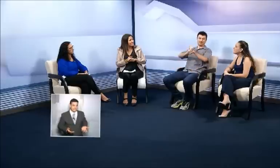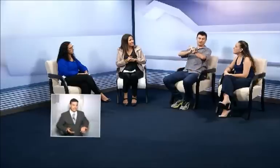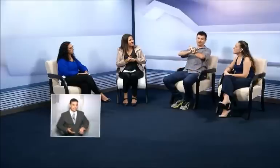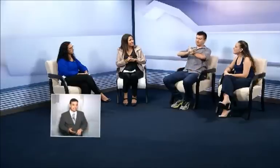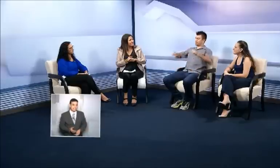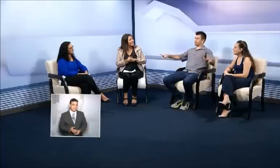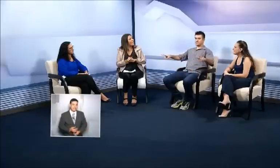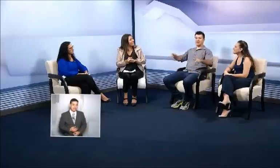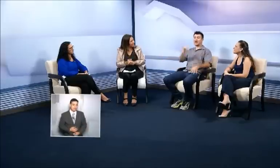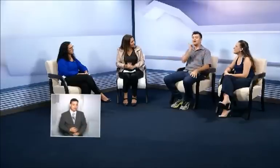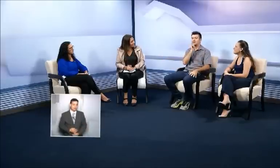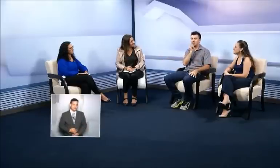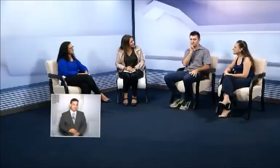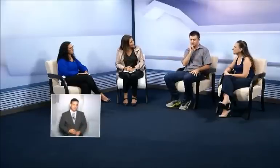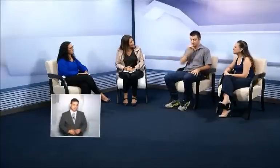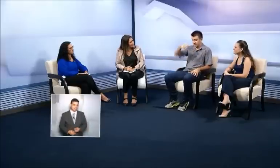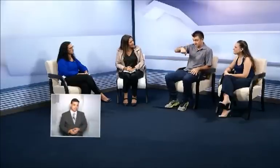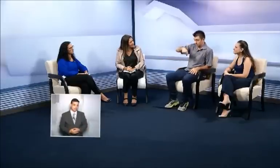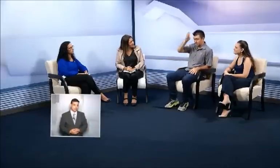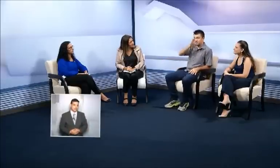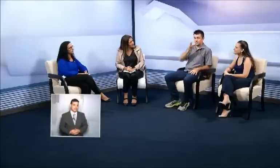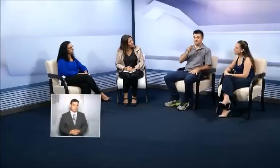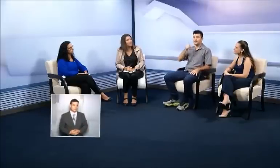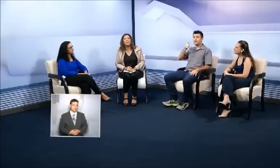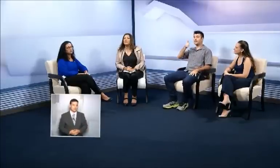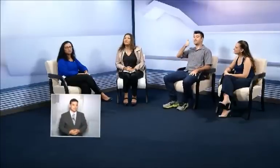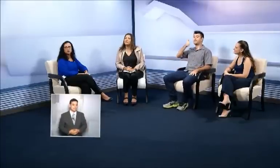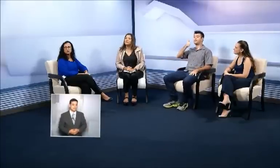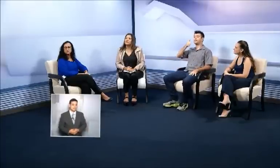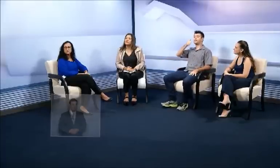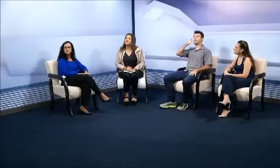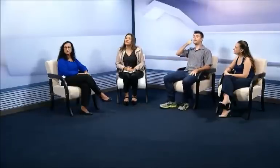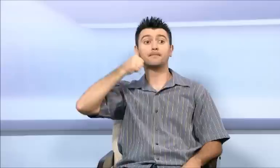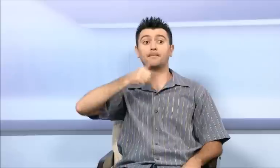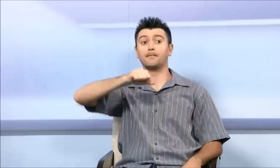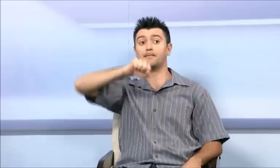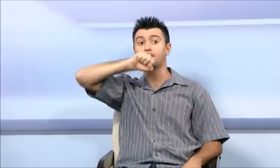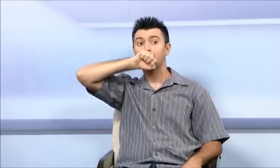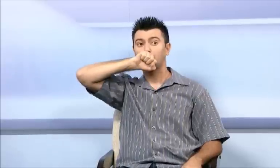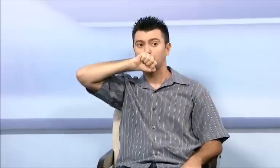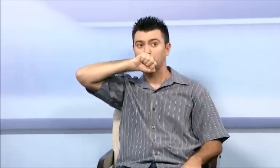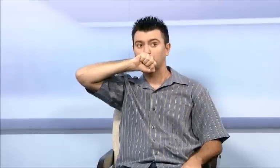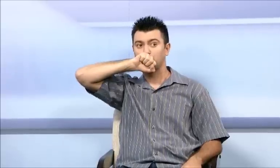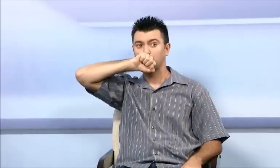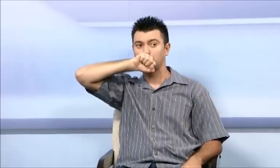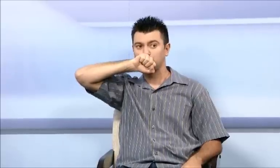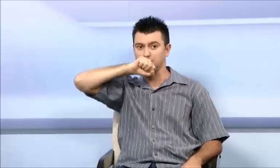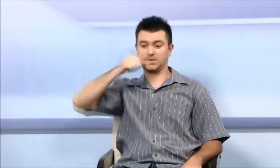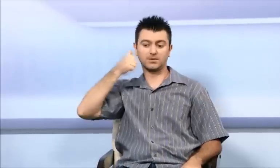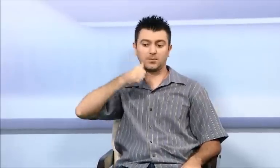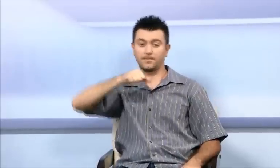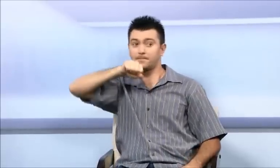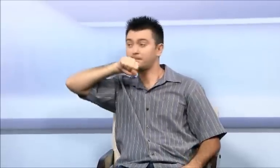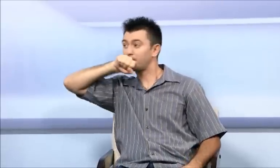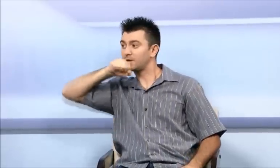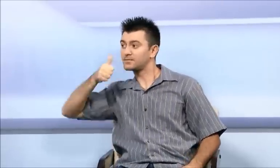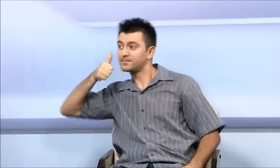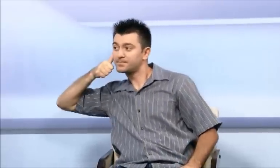Se não tem a legenda, É é muito diferente, né? É Por difícil, exemplo, aqui né? no Brasil, o sinal de mãe é assim.